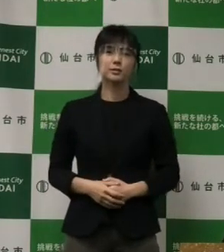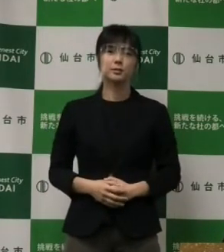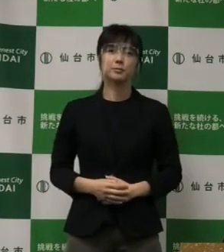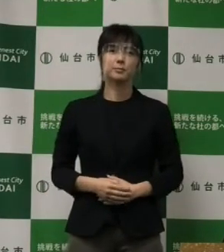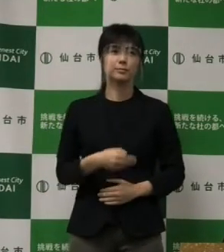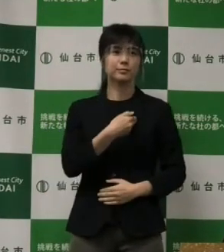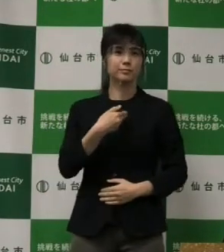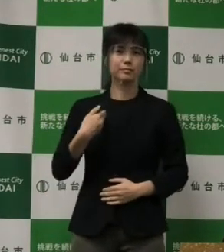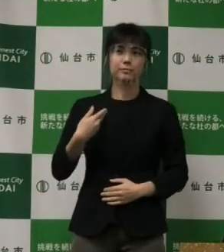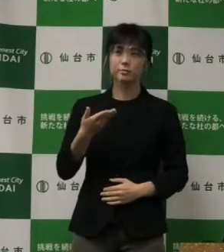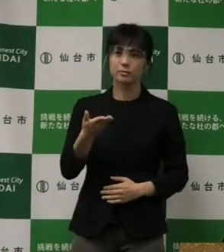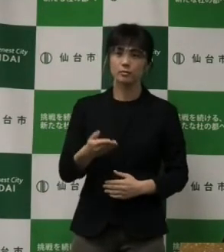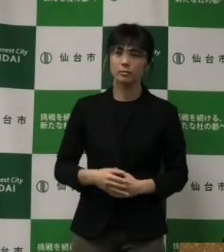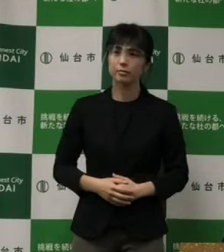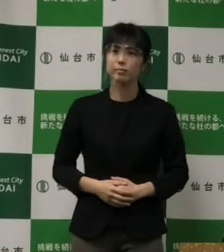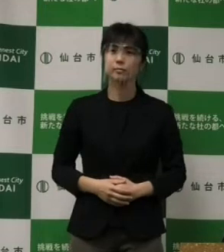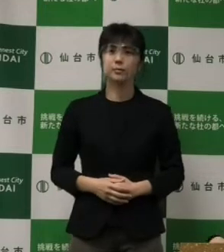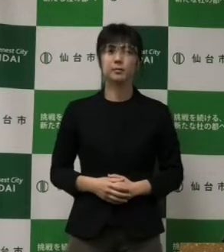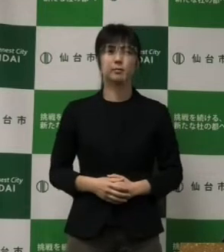よろしいでしょうか。